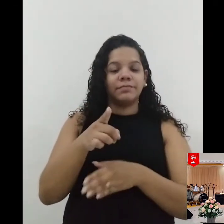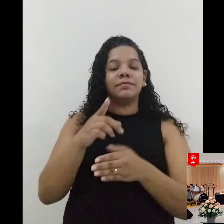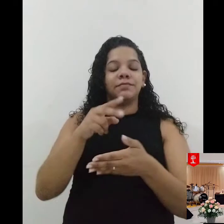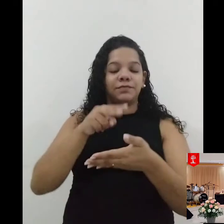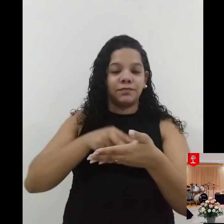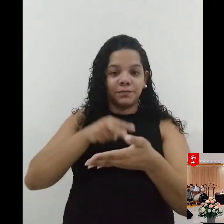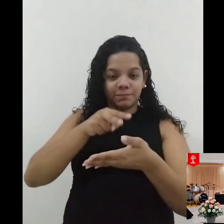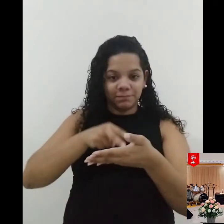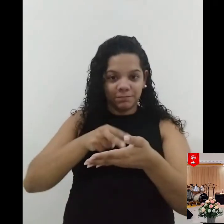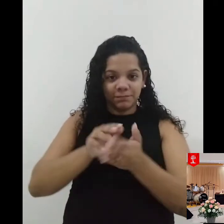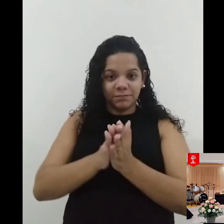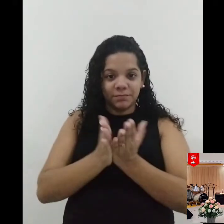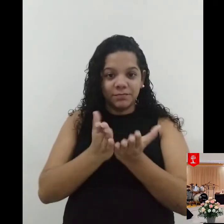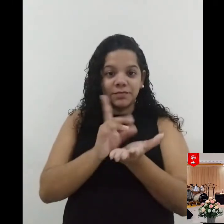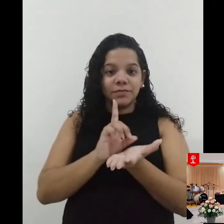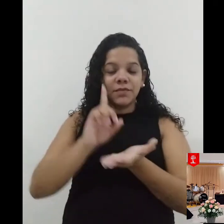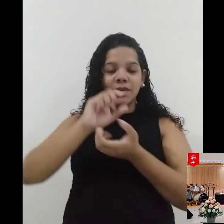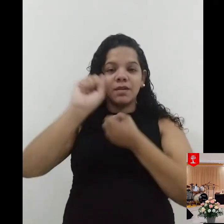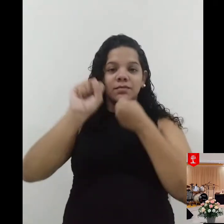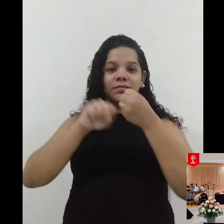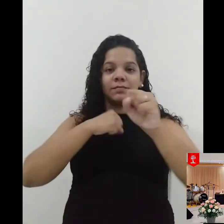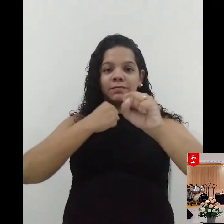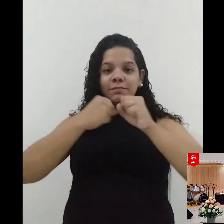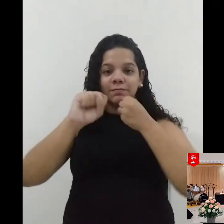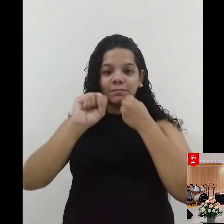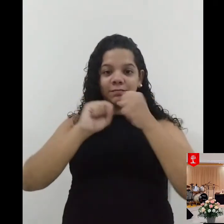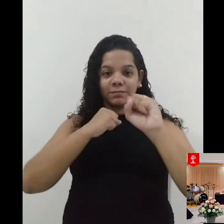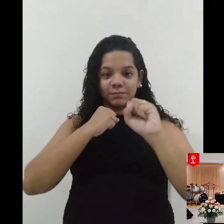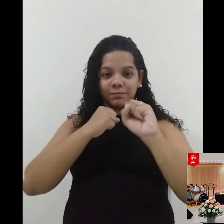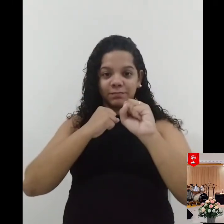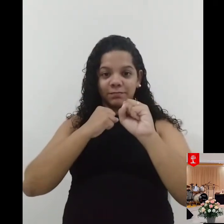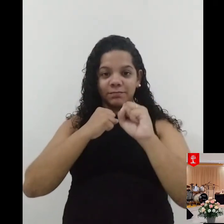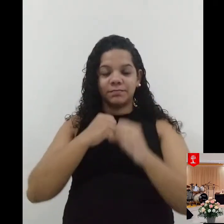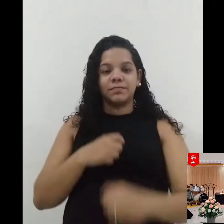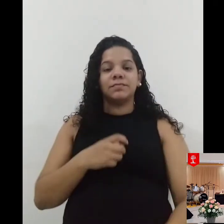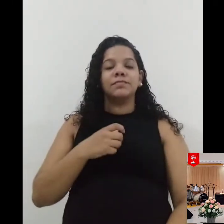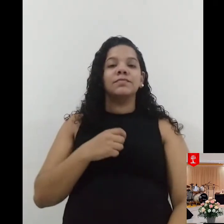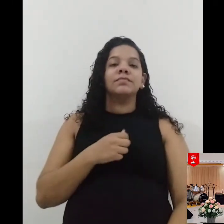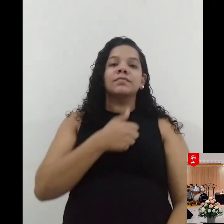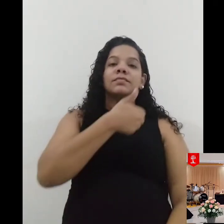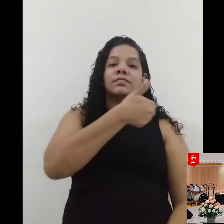No livro de Salmo, capítulo 135.